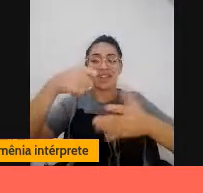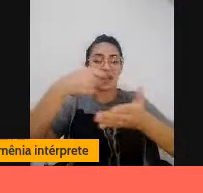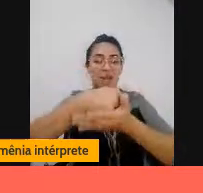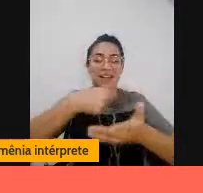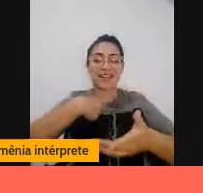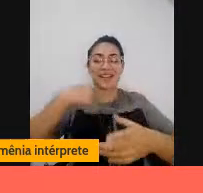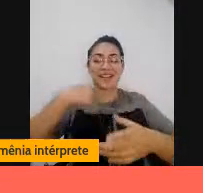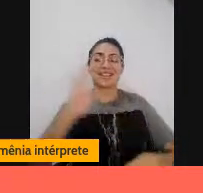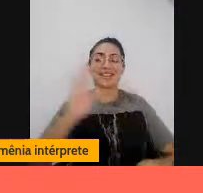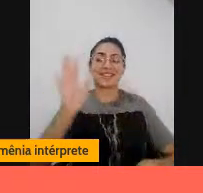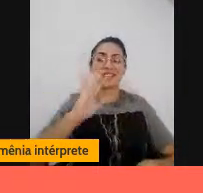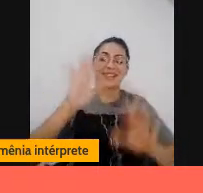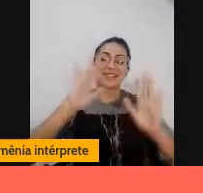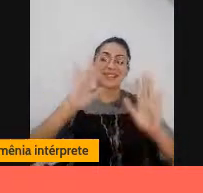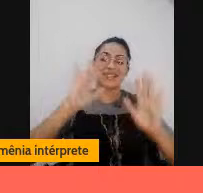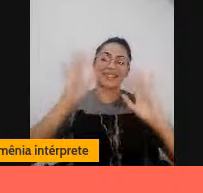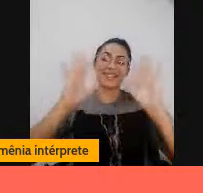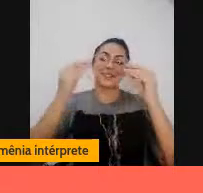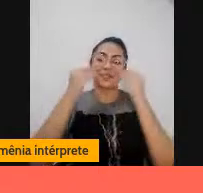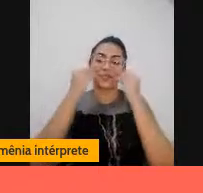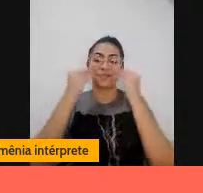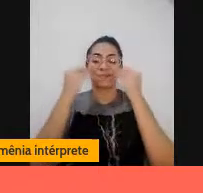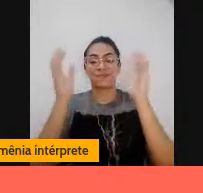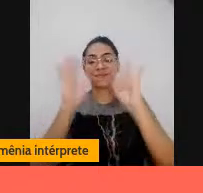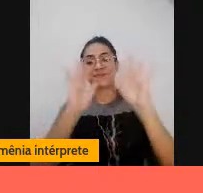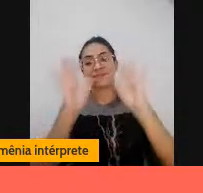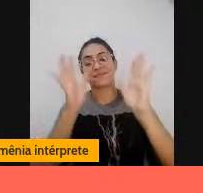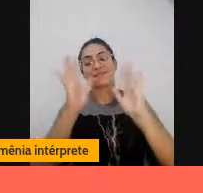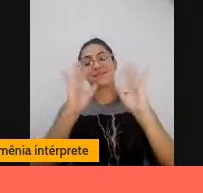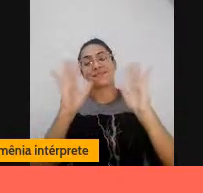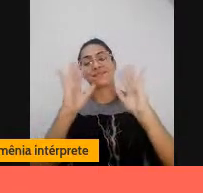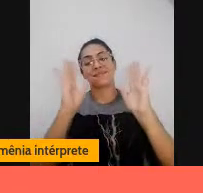Valeu, gente. Valeu. Tchau. Até a próxima, você.